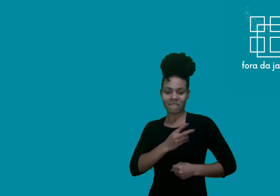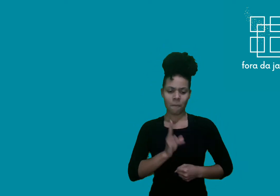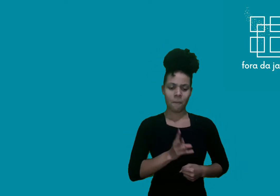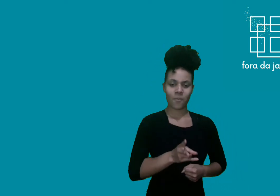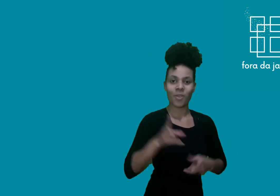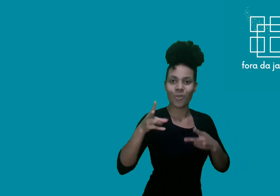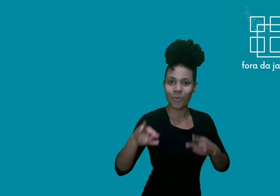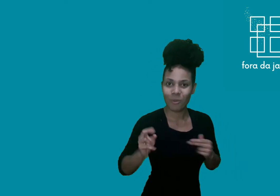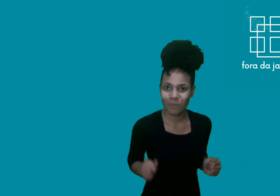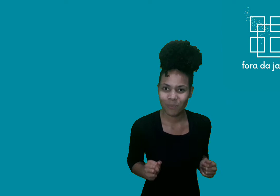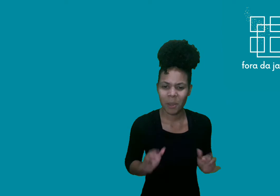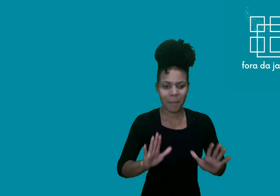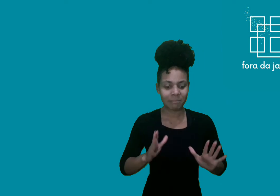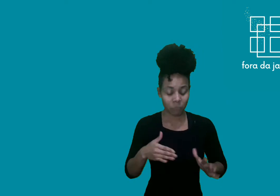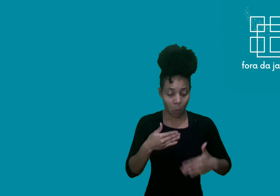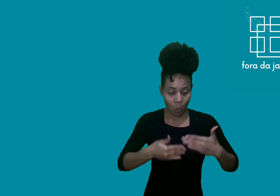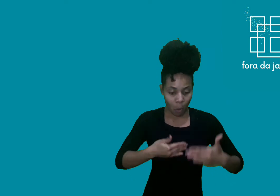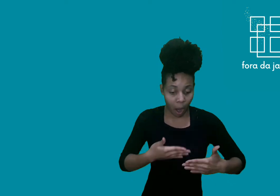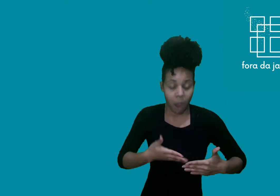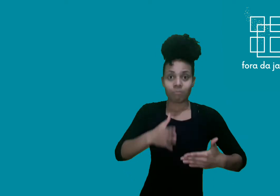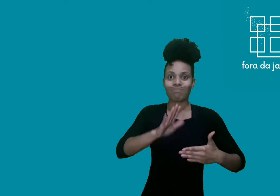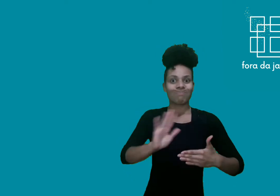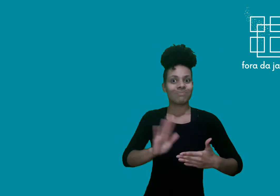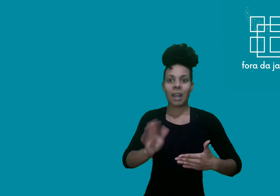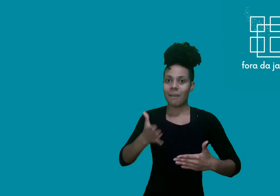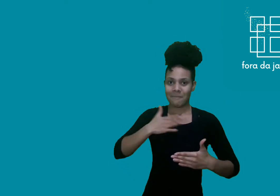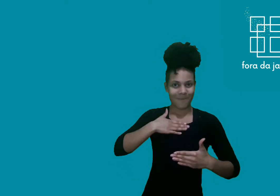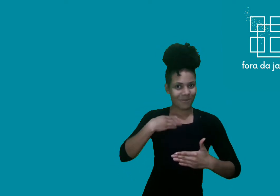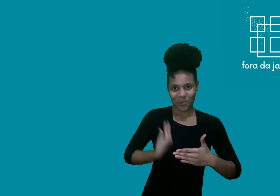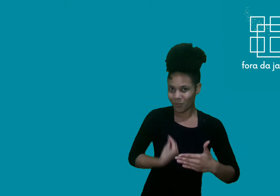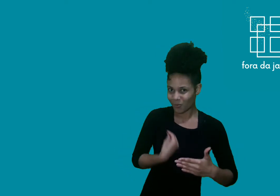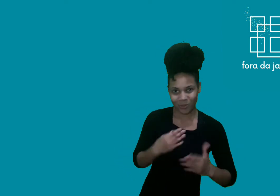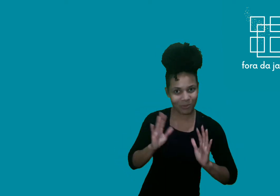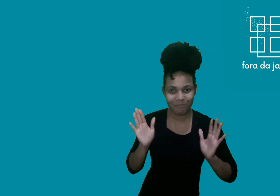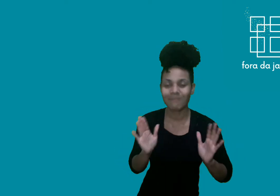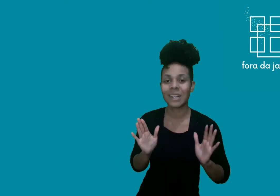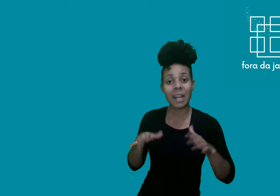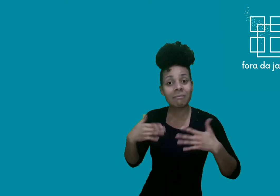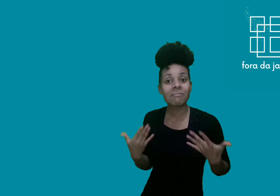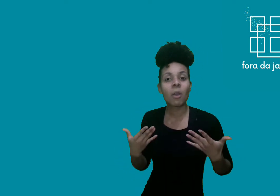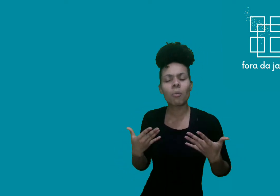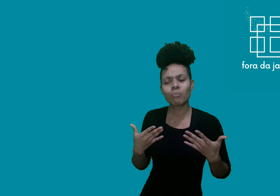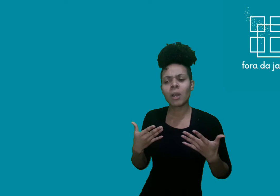mim também. É uma receita pronta, né? Eu não passei por nenhum processo para descobrir se aquilo ali servia para